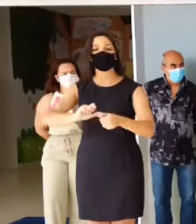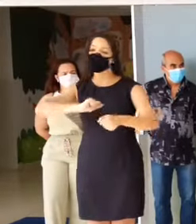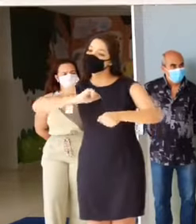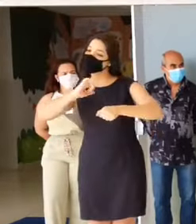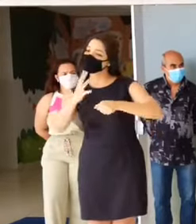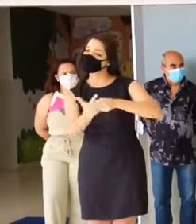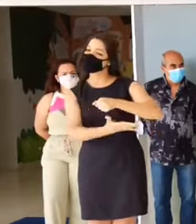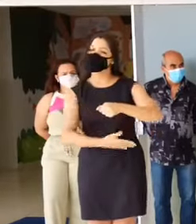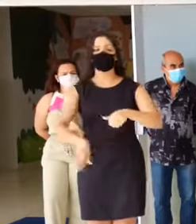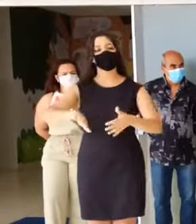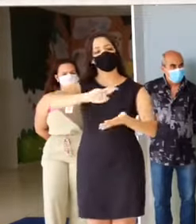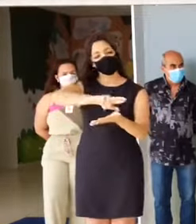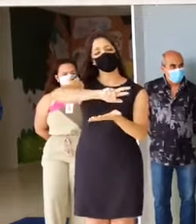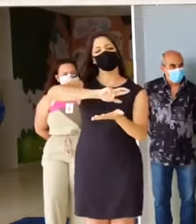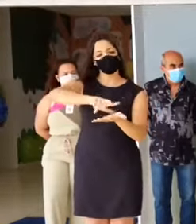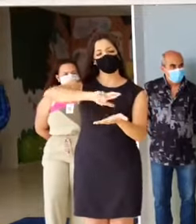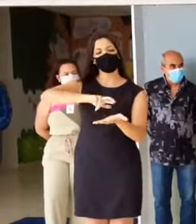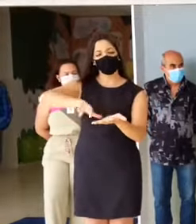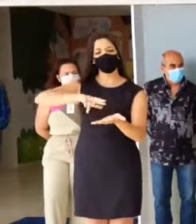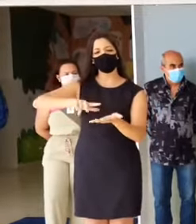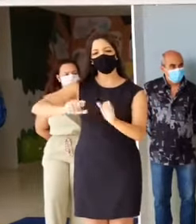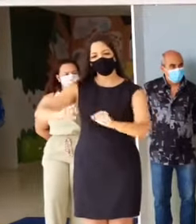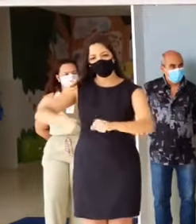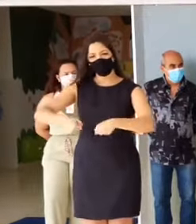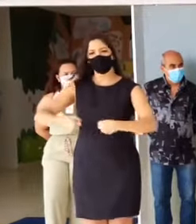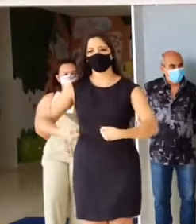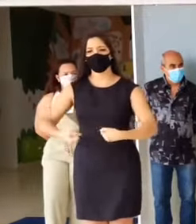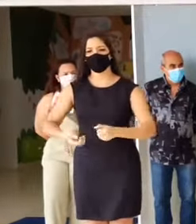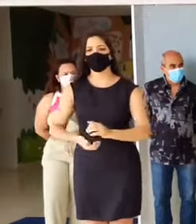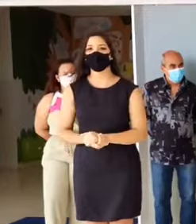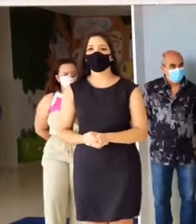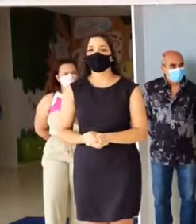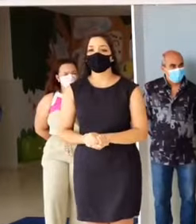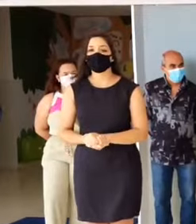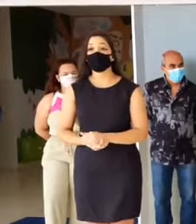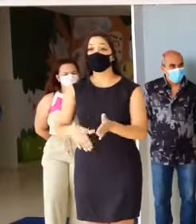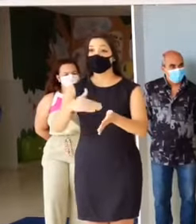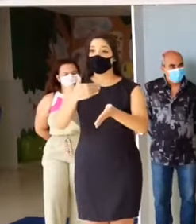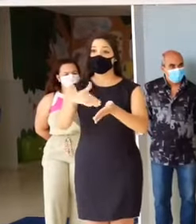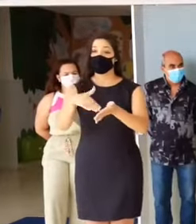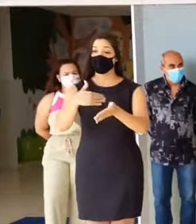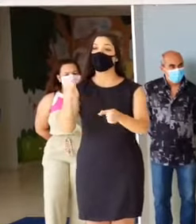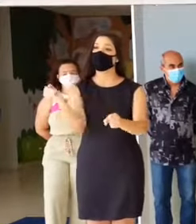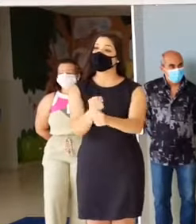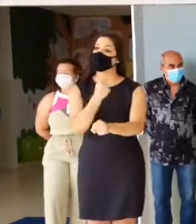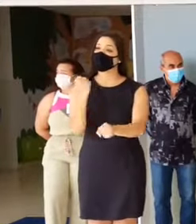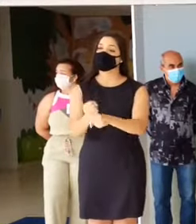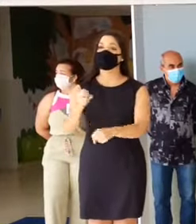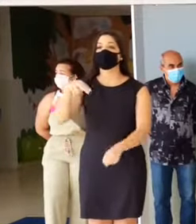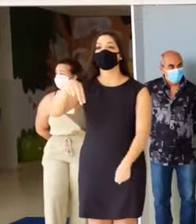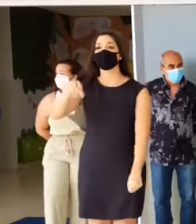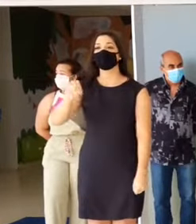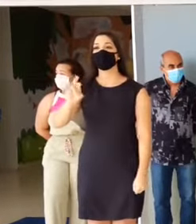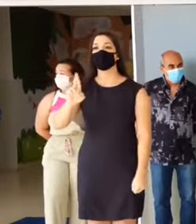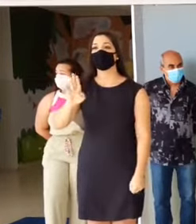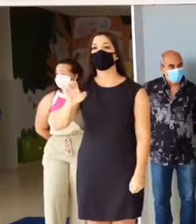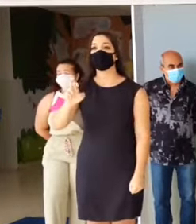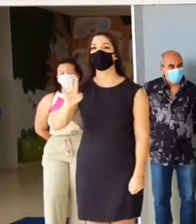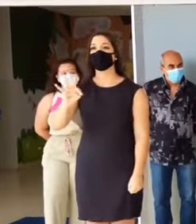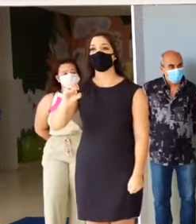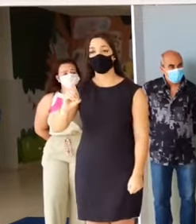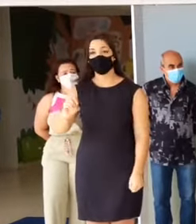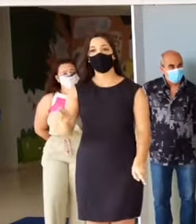todas as situações enfrentadas. Senhor secretário de obra, Norberto Nunes,